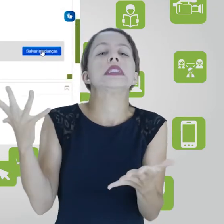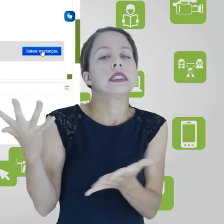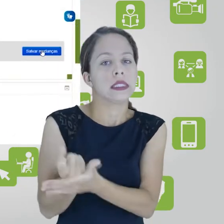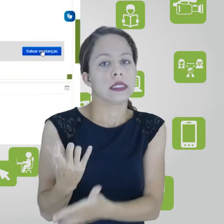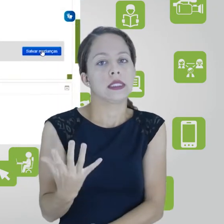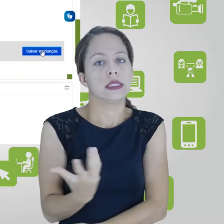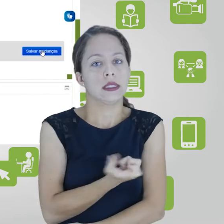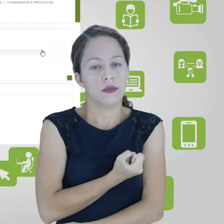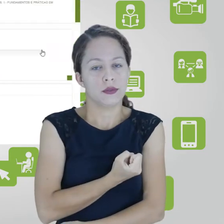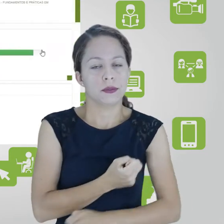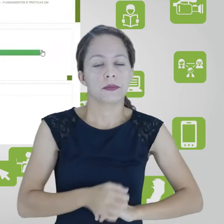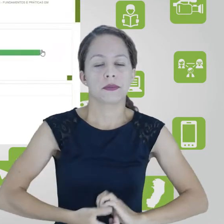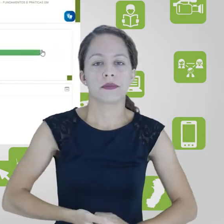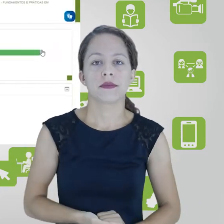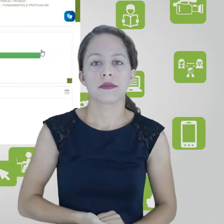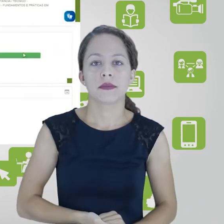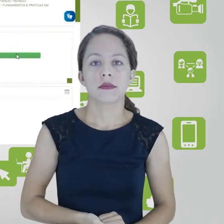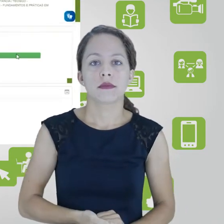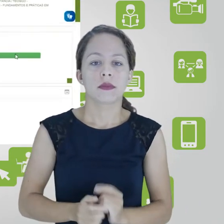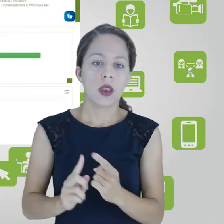mudança.